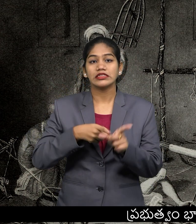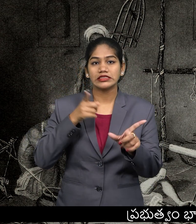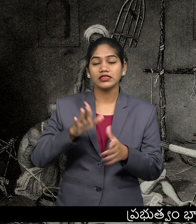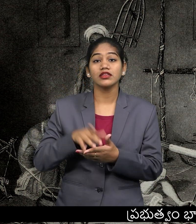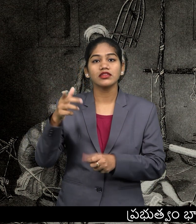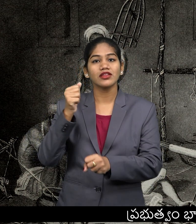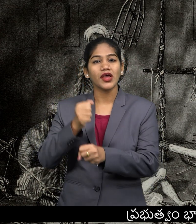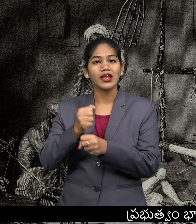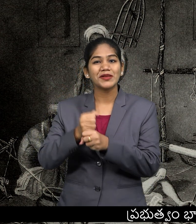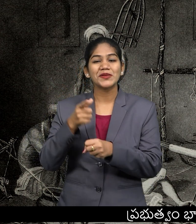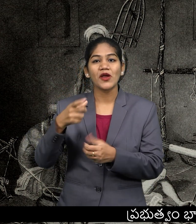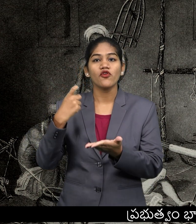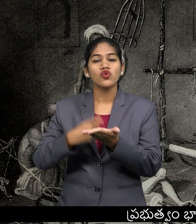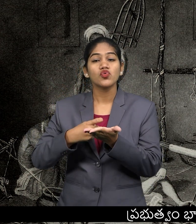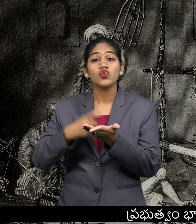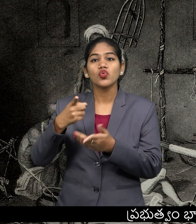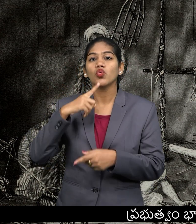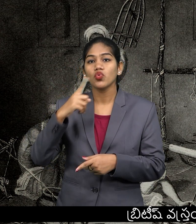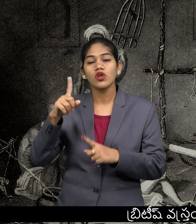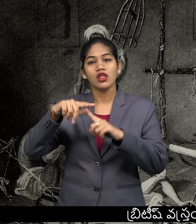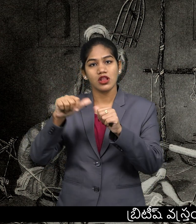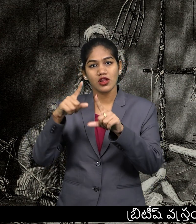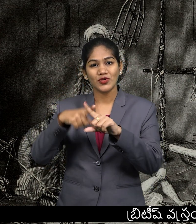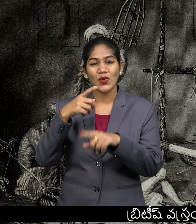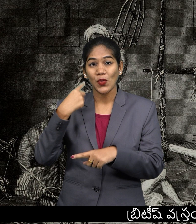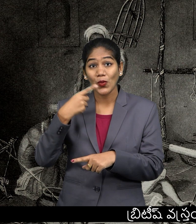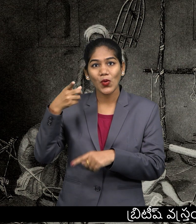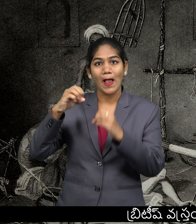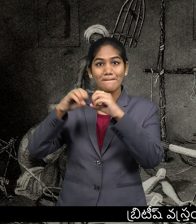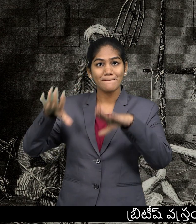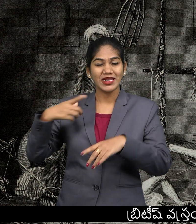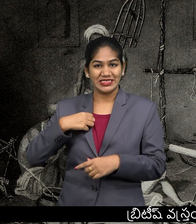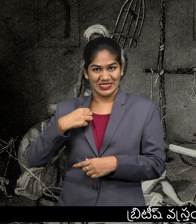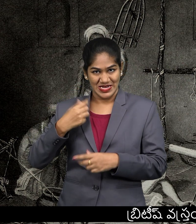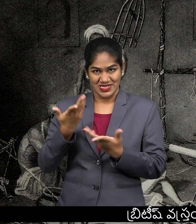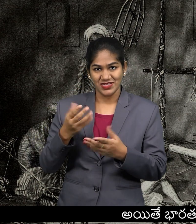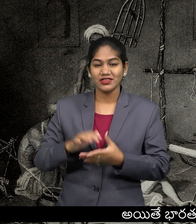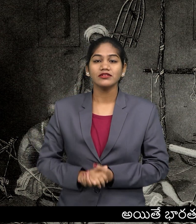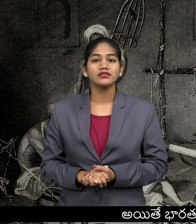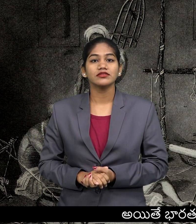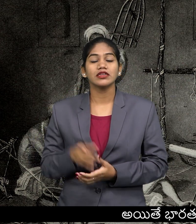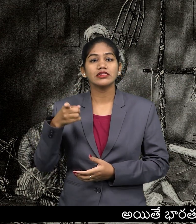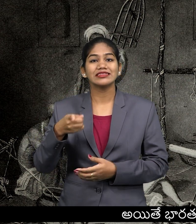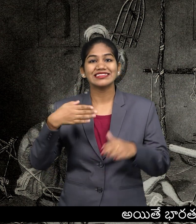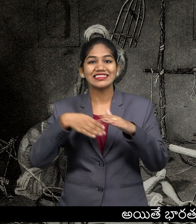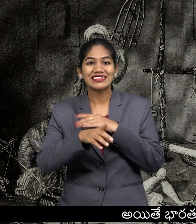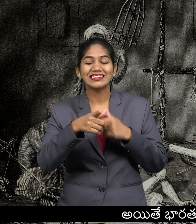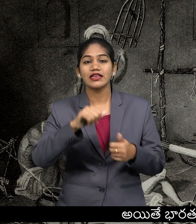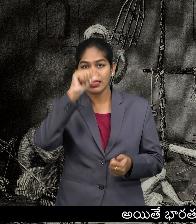ప్రభుత్వం భారతదేశంలోకి ప్రవేశించే బ్రిటిష్ వస్త్రంపై పన్ను విధించింది. అయితే భారత నిర్మిత